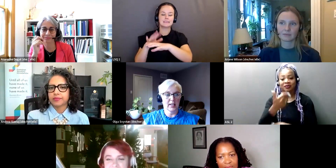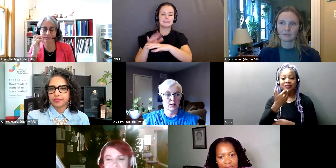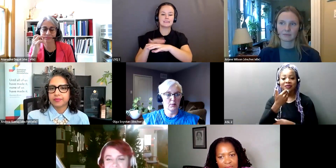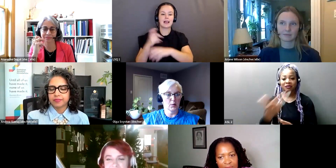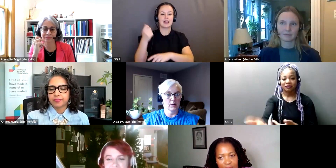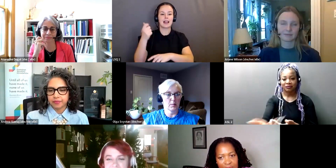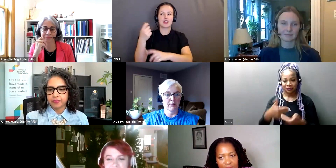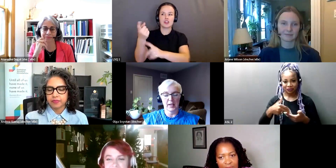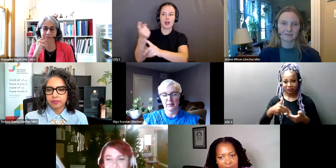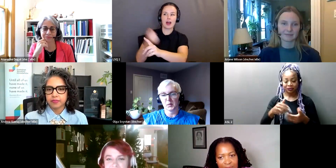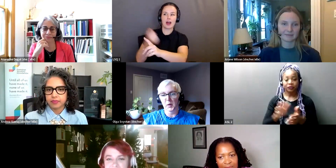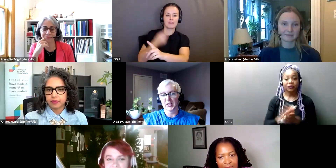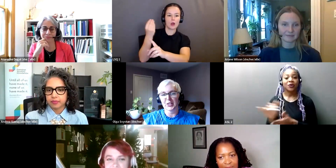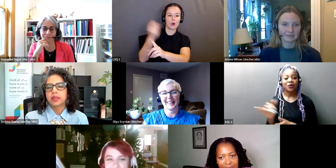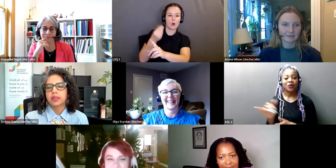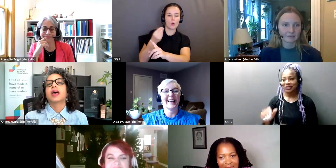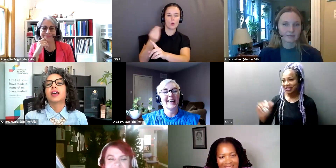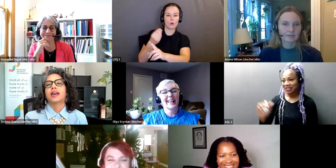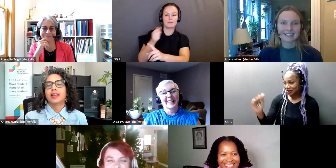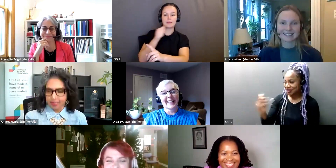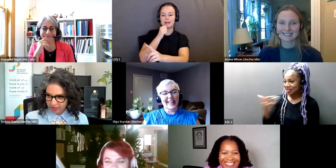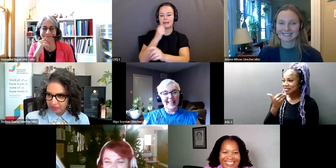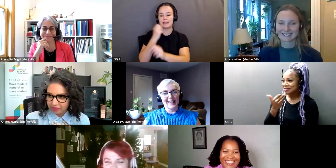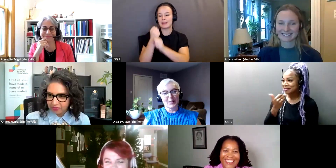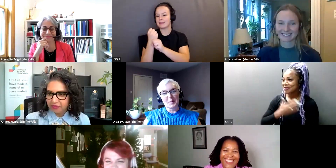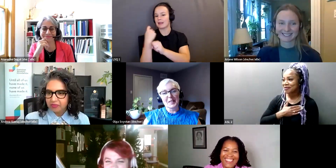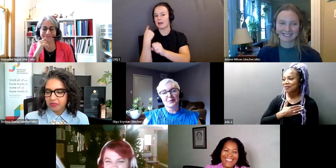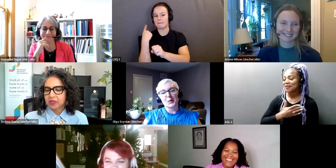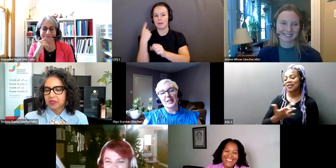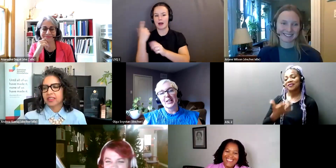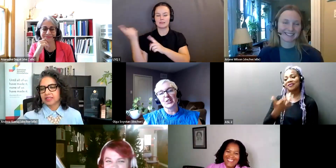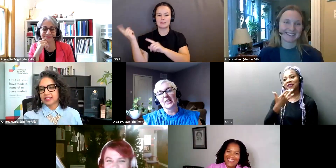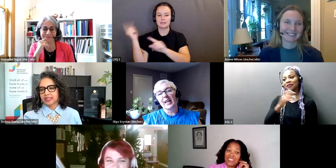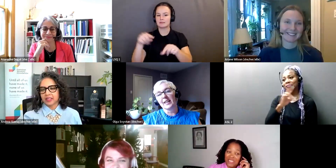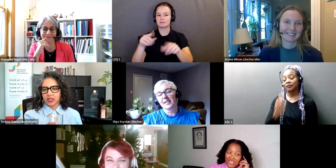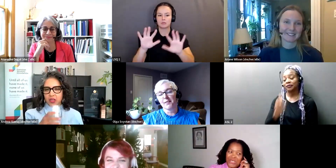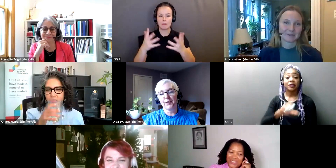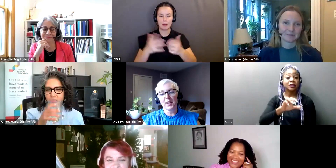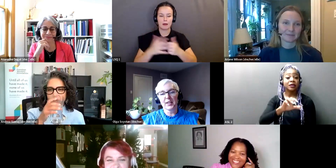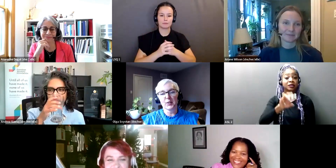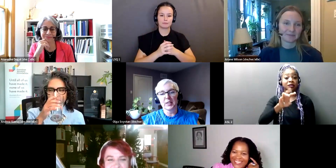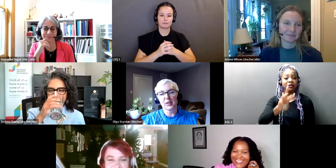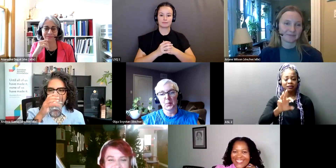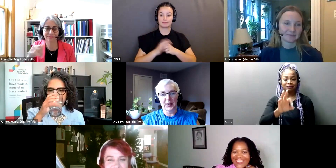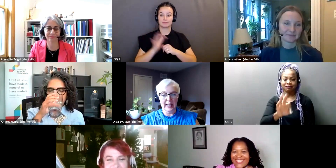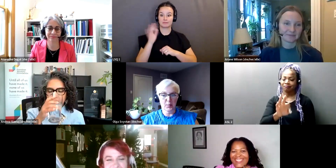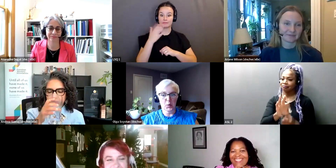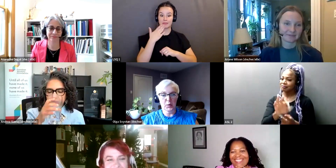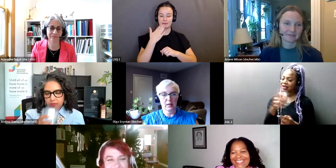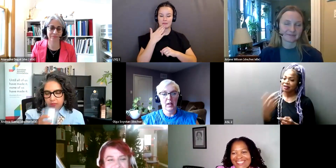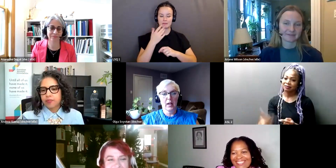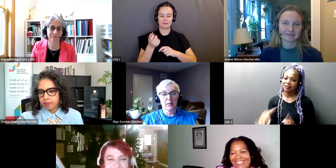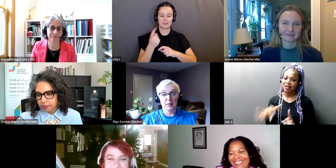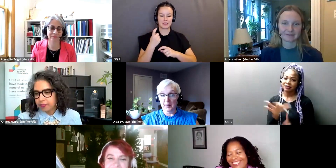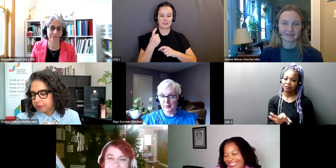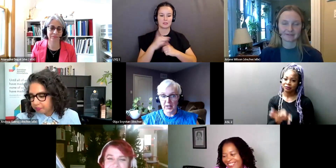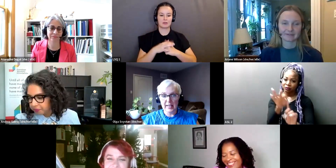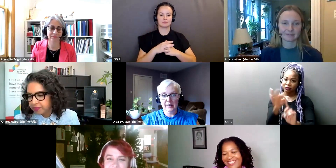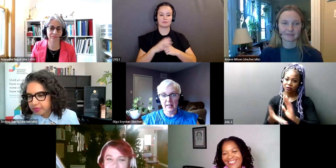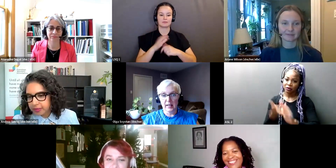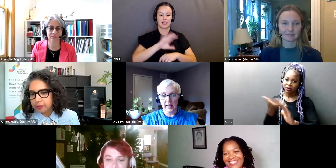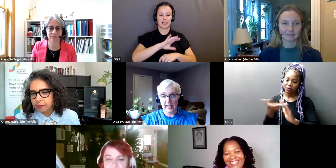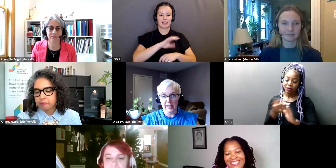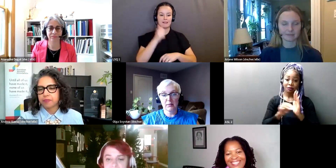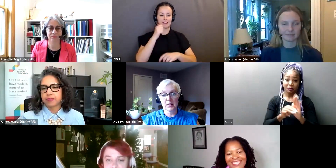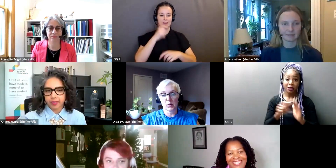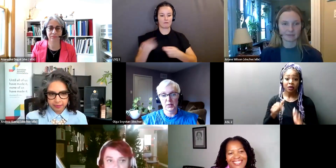et où l'argent a été orienté l'année passée. Bonjour tout le monde, merci pour cette question, elle est excellente. La Fondation canadienne des femmes en a une